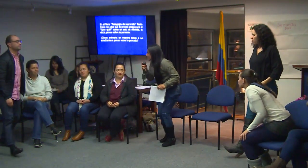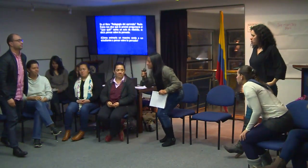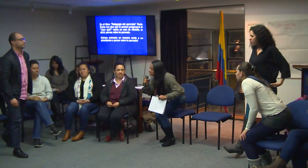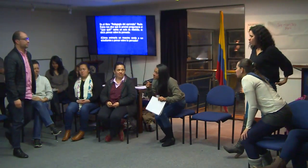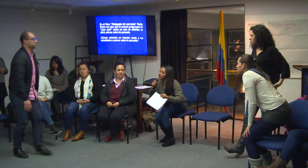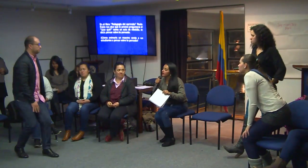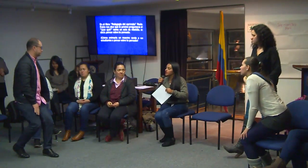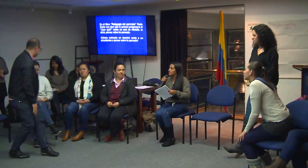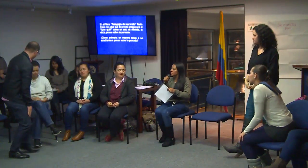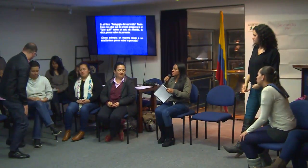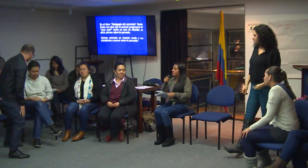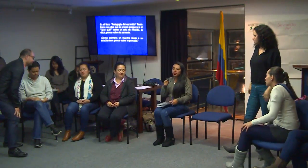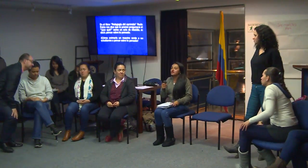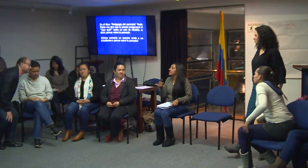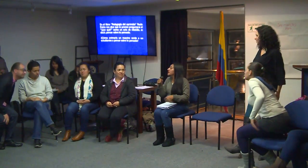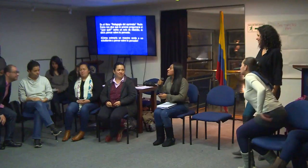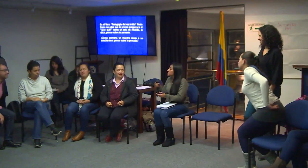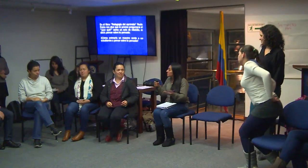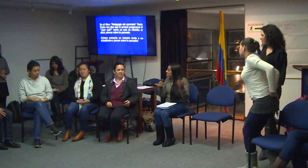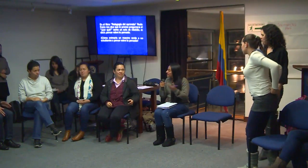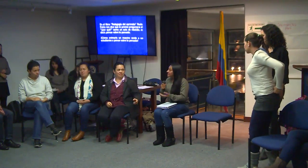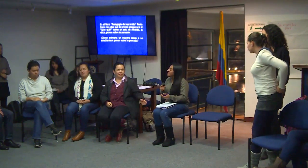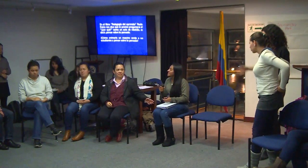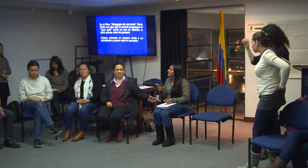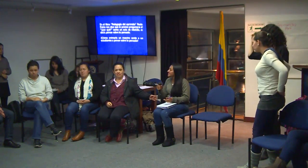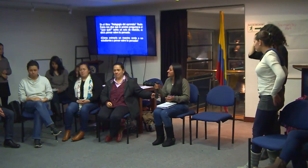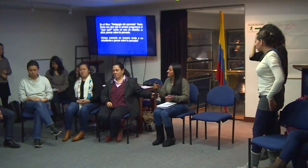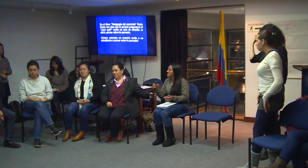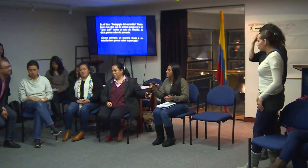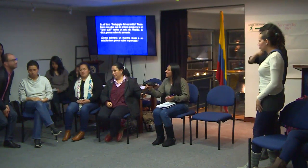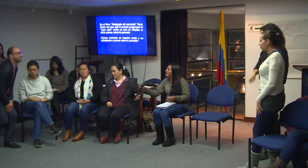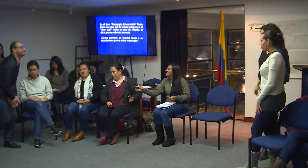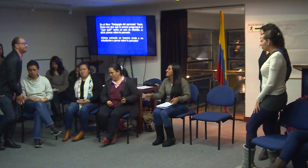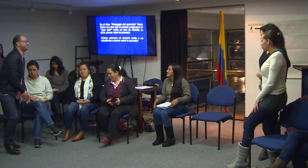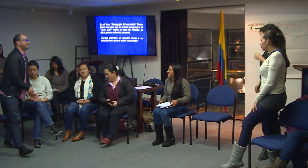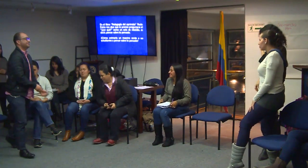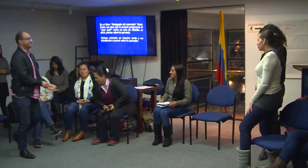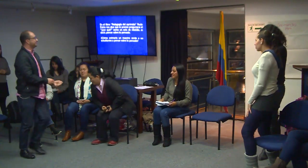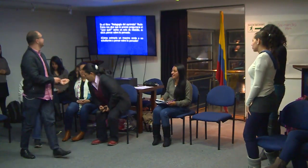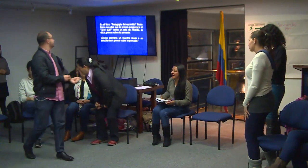Muchas gracias, profe Camilo, por sus aportes. Profe Omar.